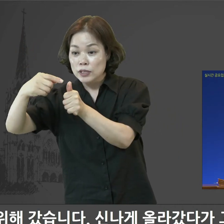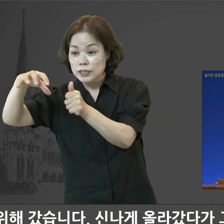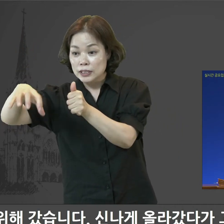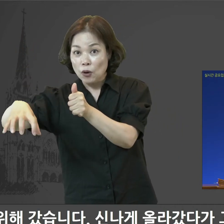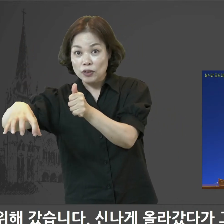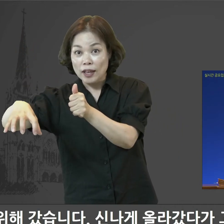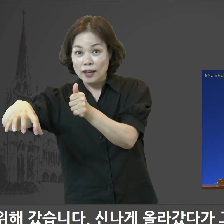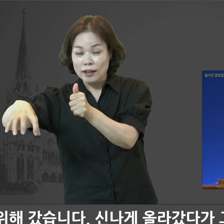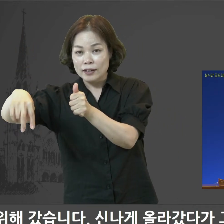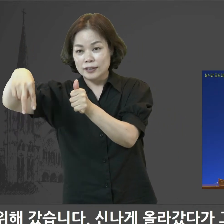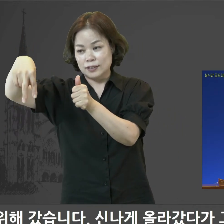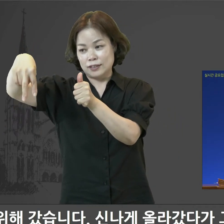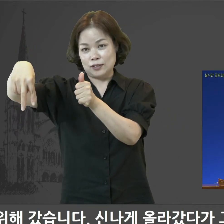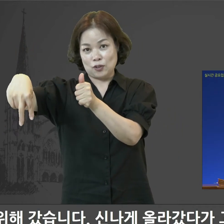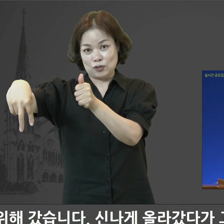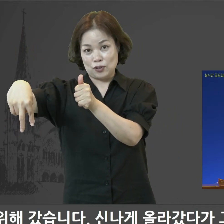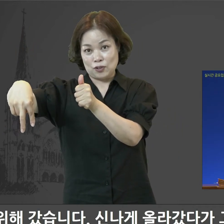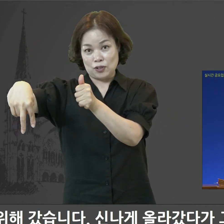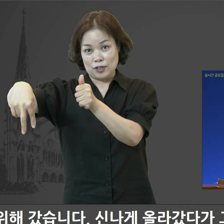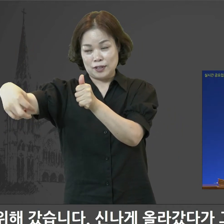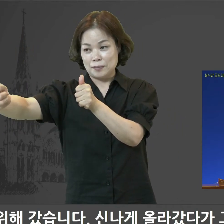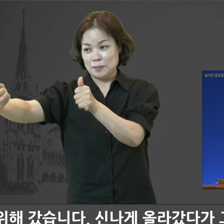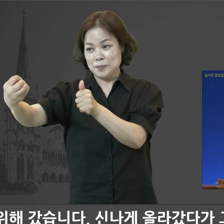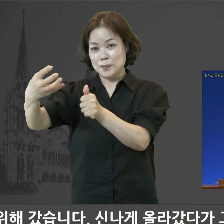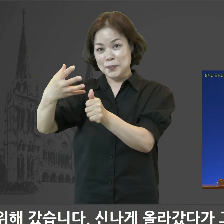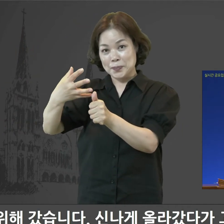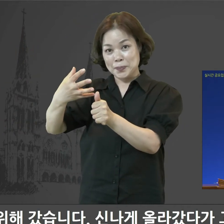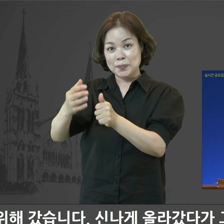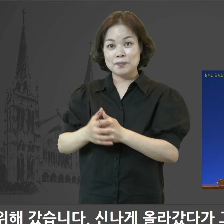곁에 서서 이르시되.